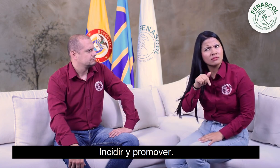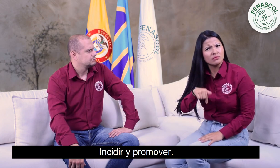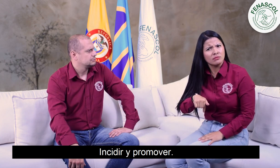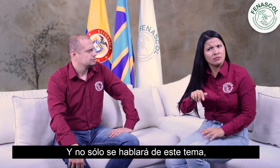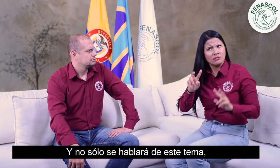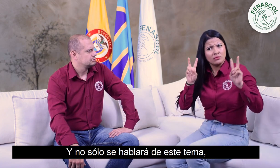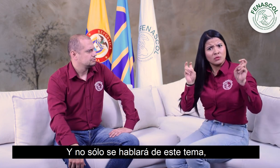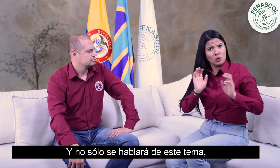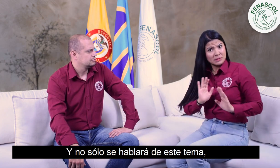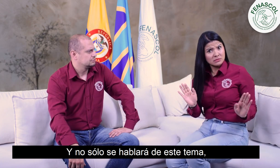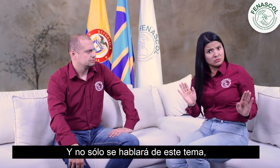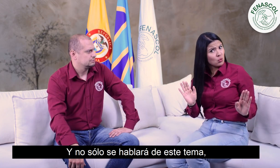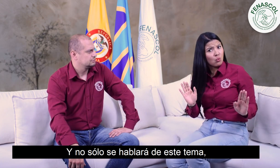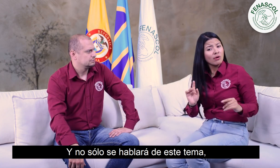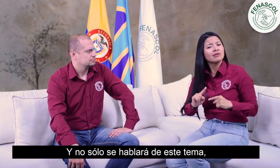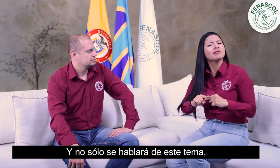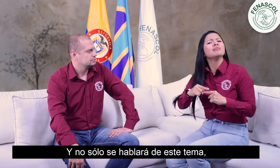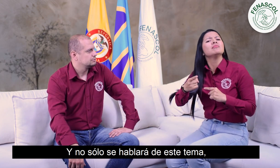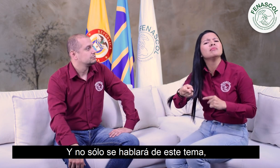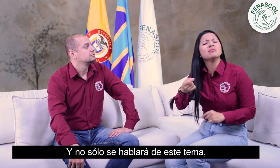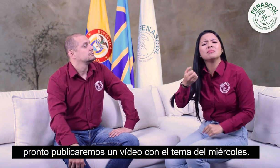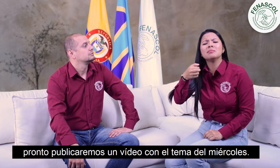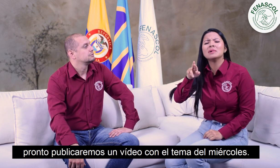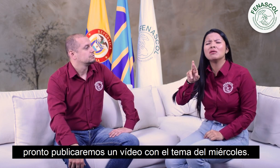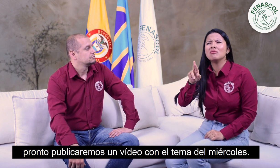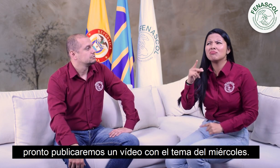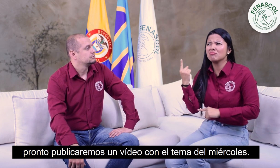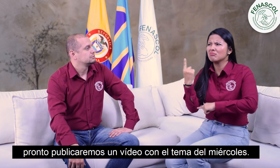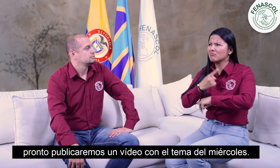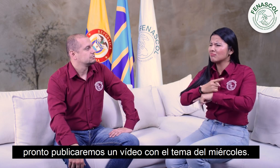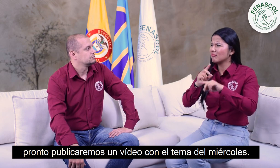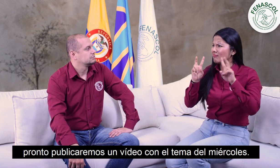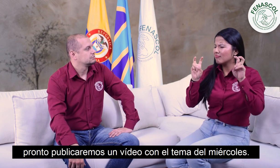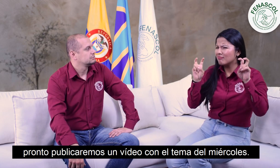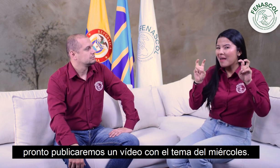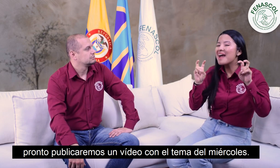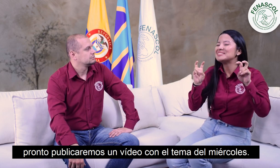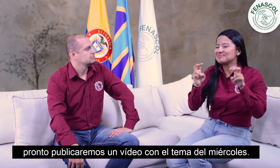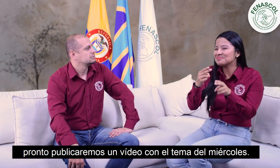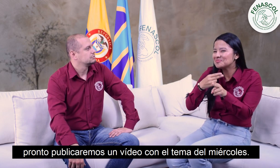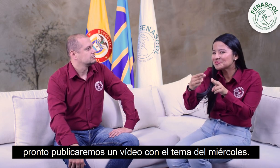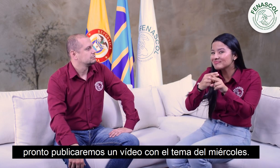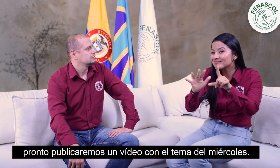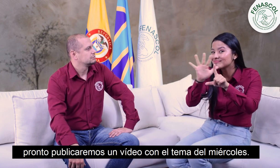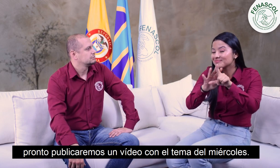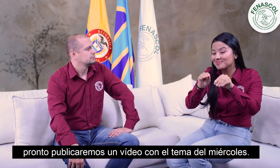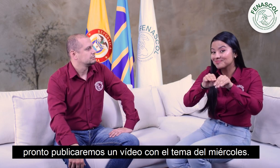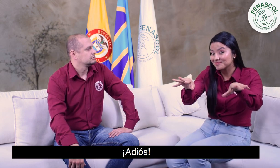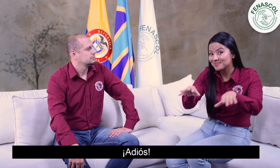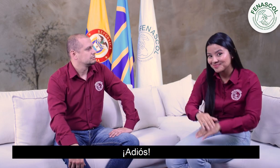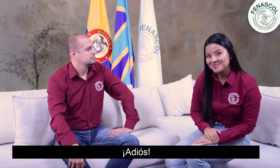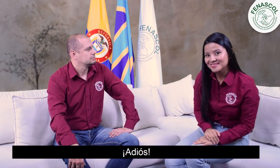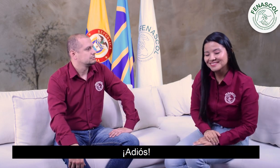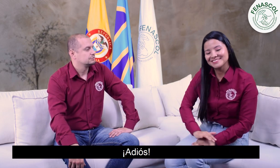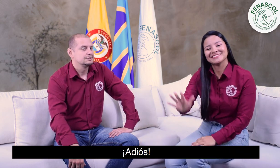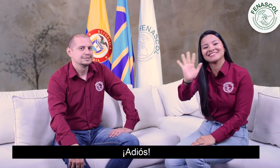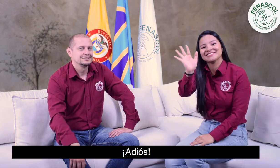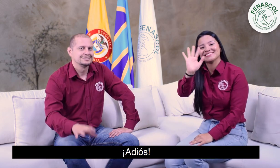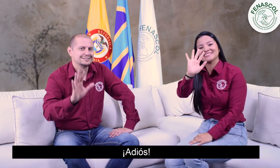Y no solo se hablará de este tema. Pronto publicaremos un video con el tema del miércoles. ¡Adiós! ¡Adiós!